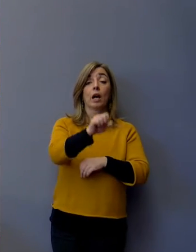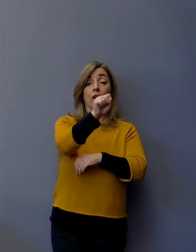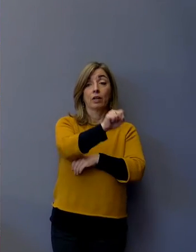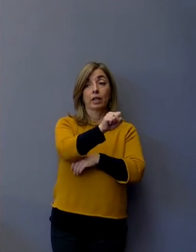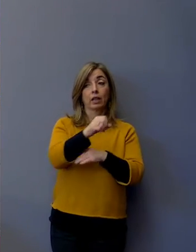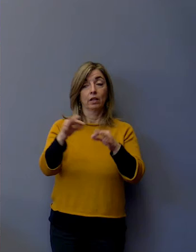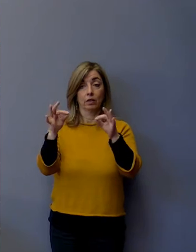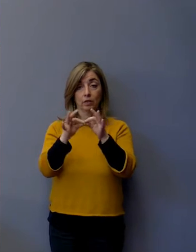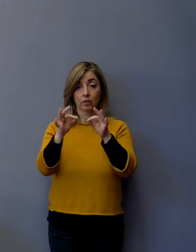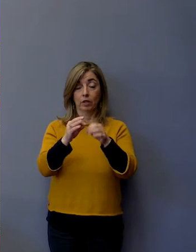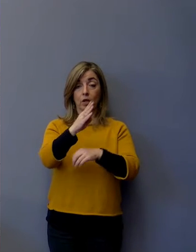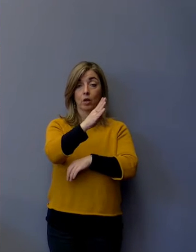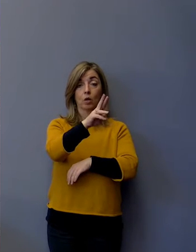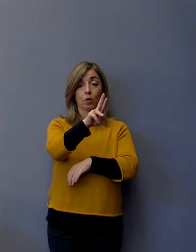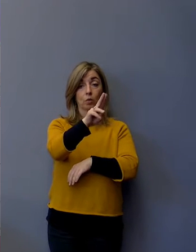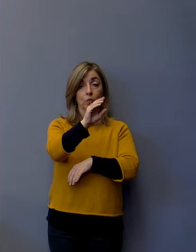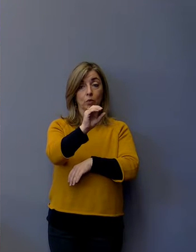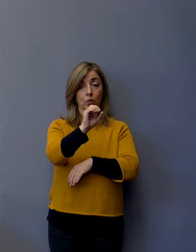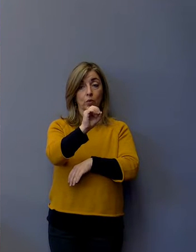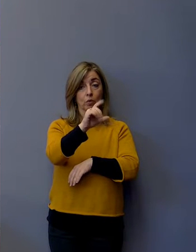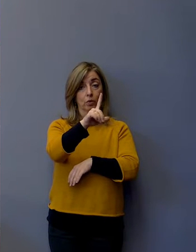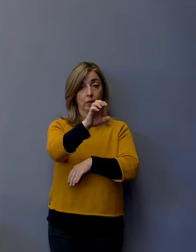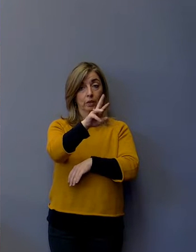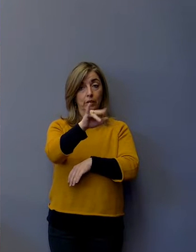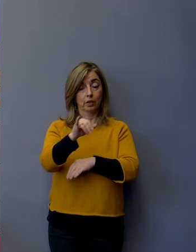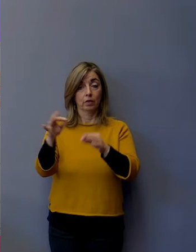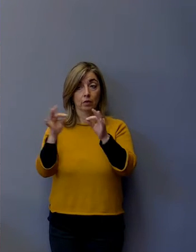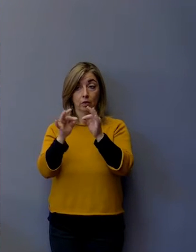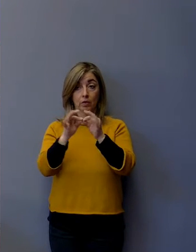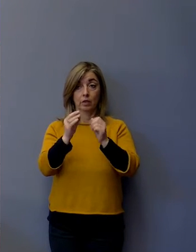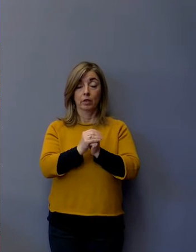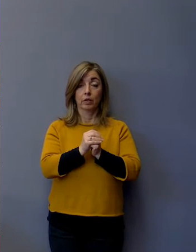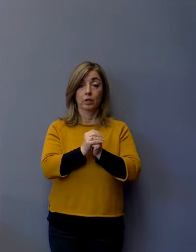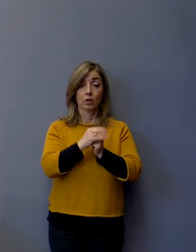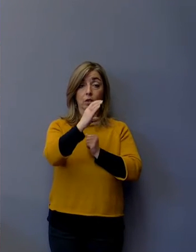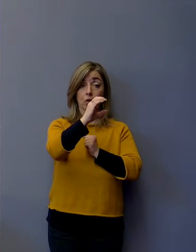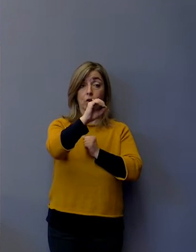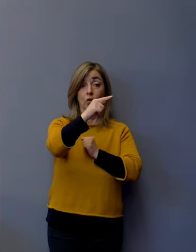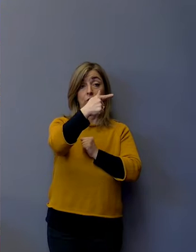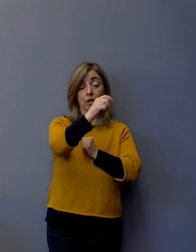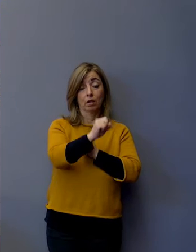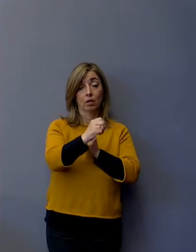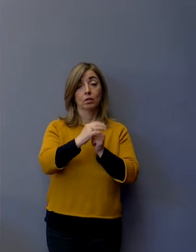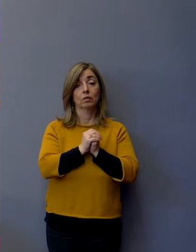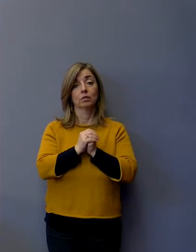consigliera bruccoleri regole consigliere costa